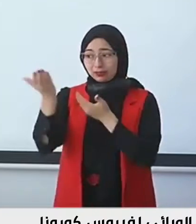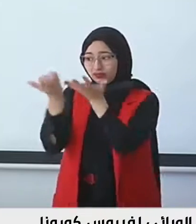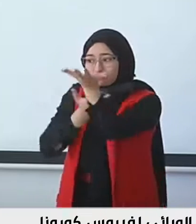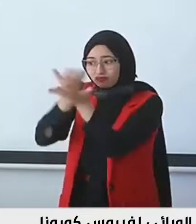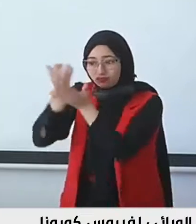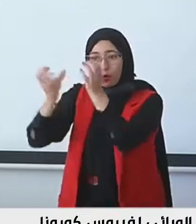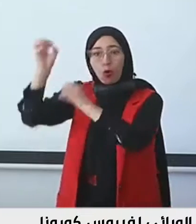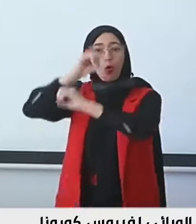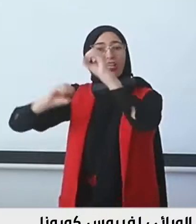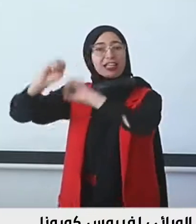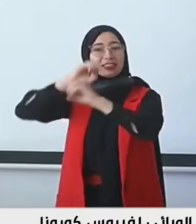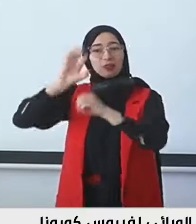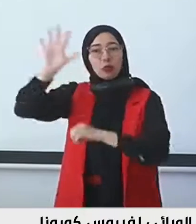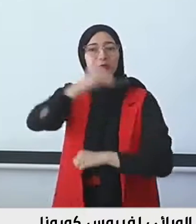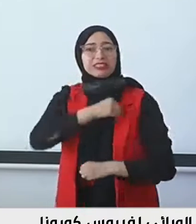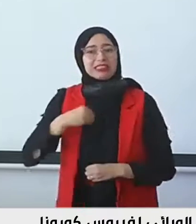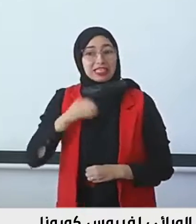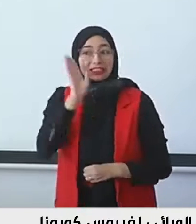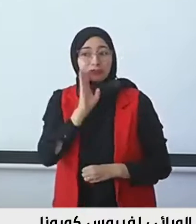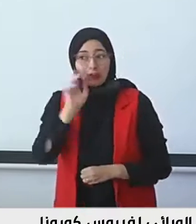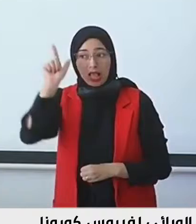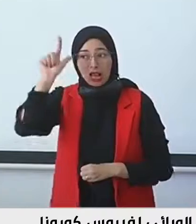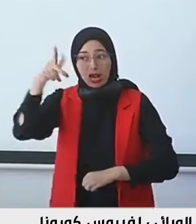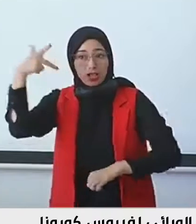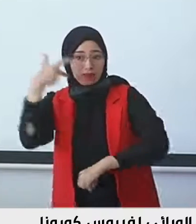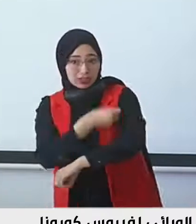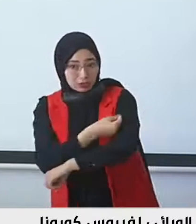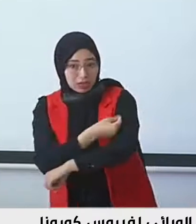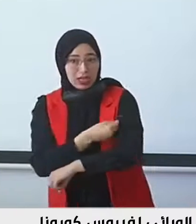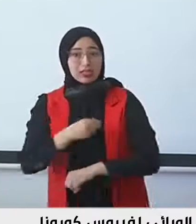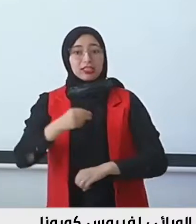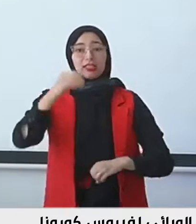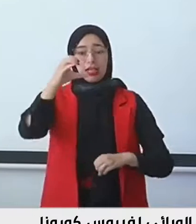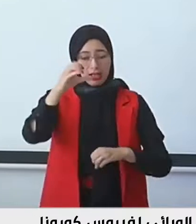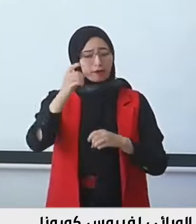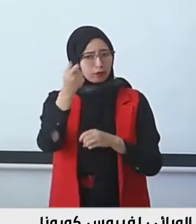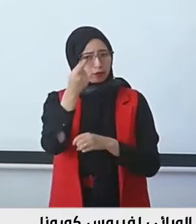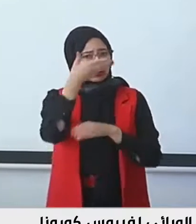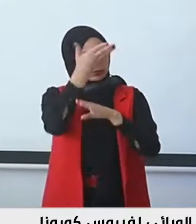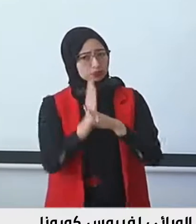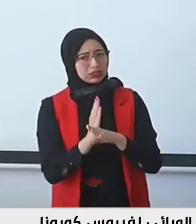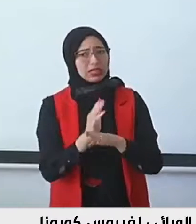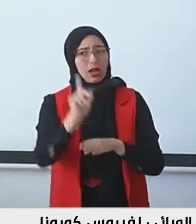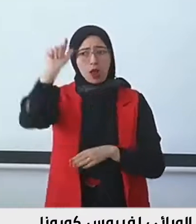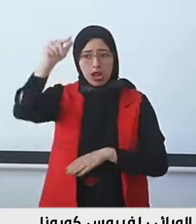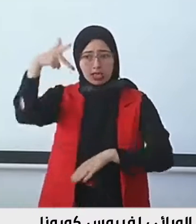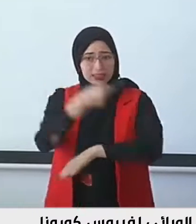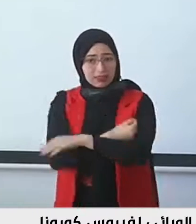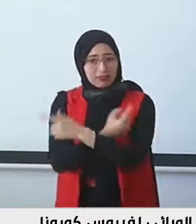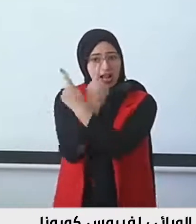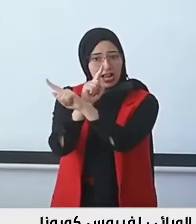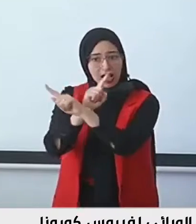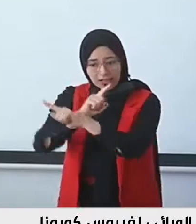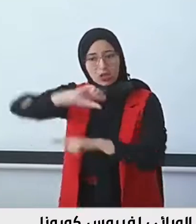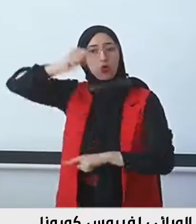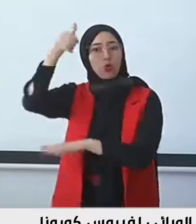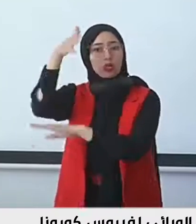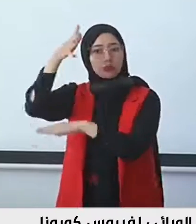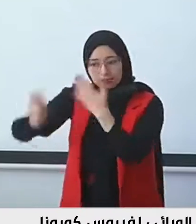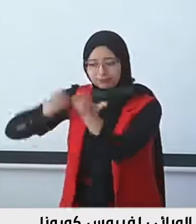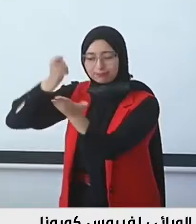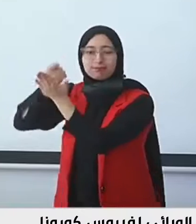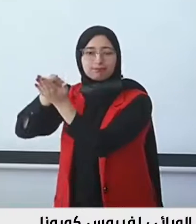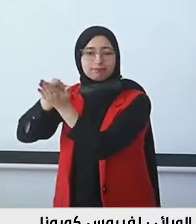مع المنظمة العالمية للصحة مع الكوفاكس، ووفرنا الاعتمادات مش دون تونس من اول البلدان اللي مش